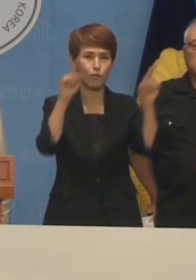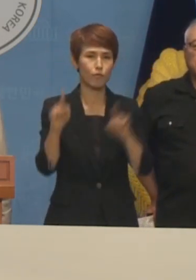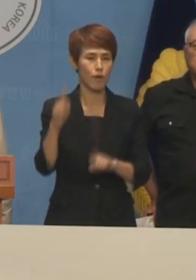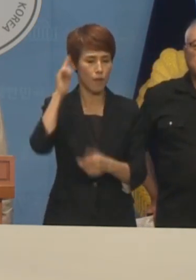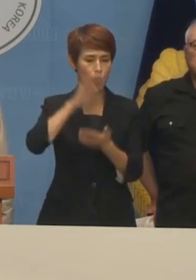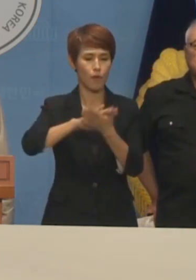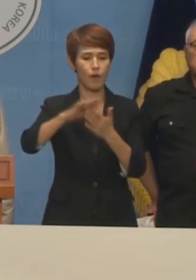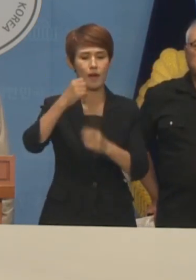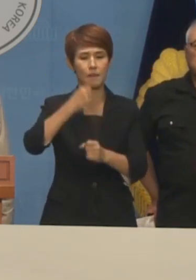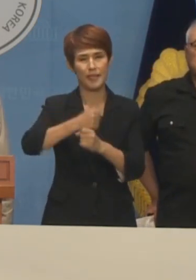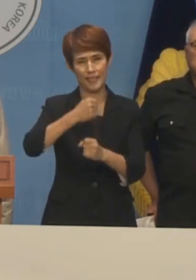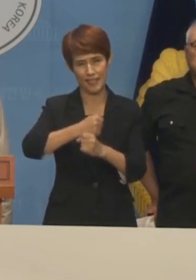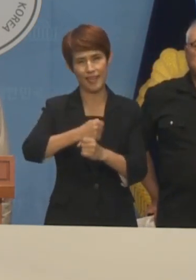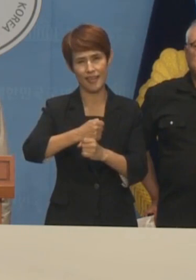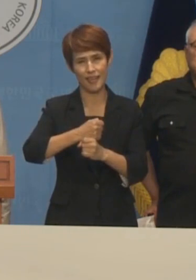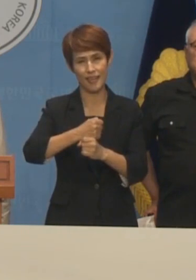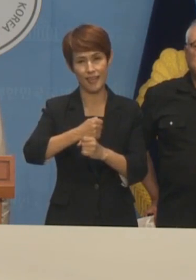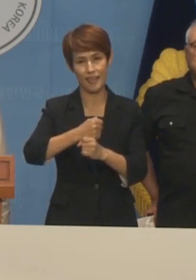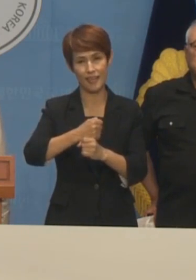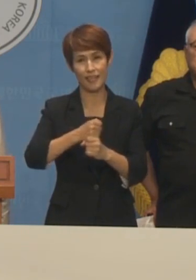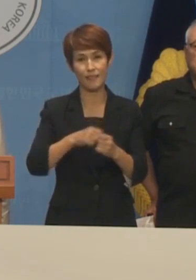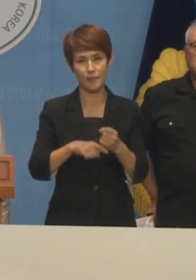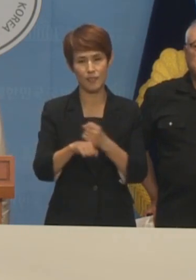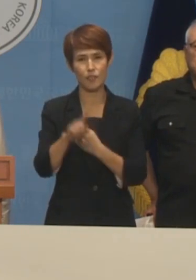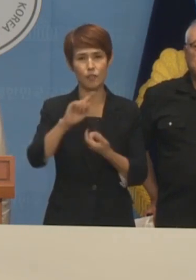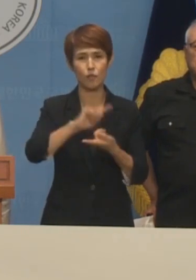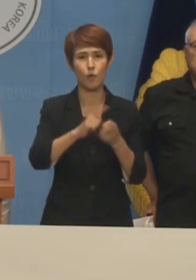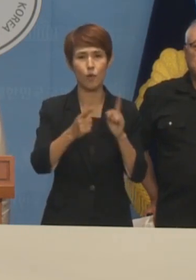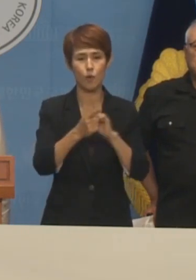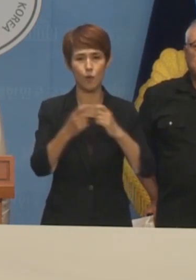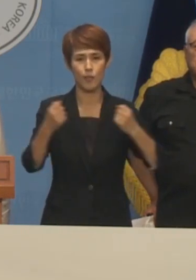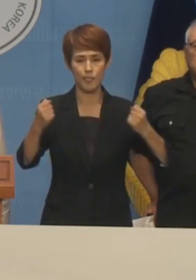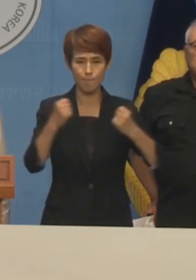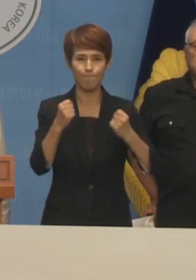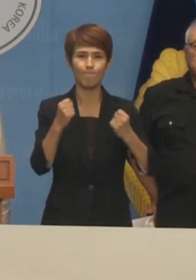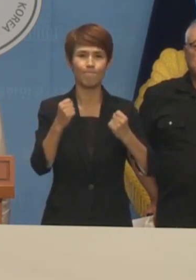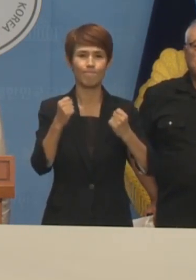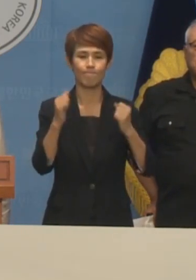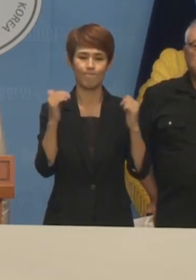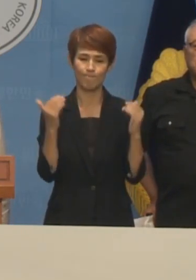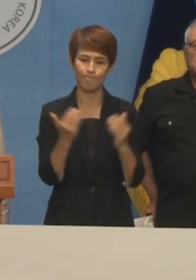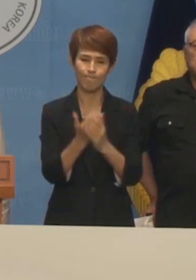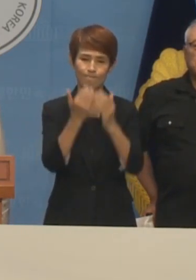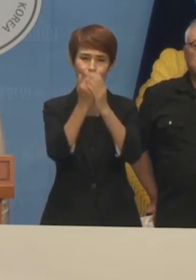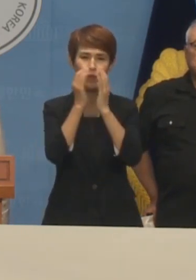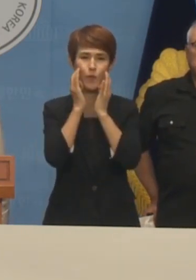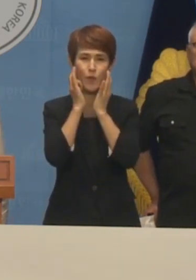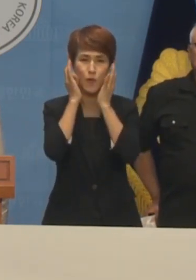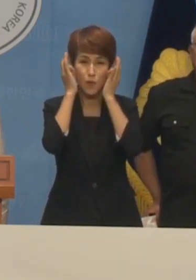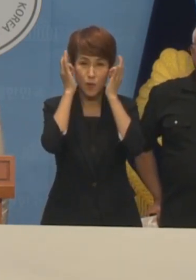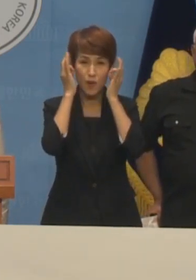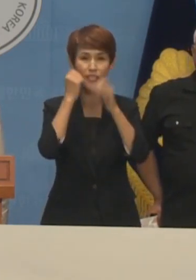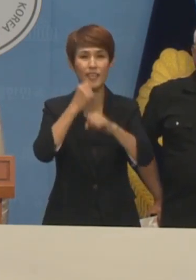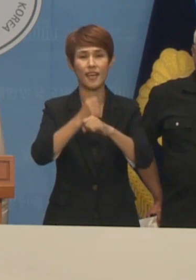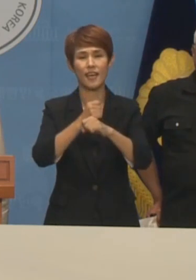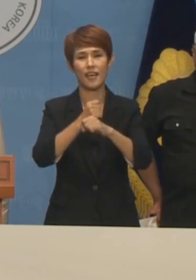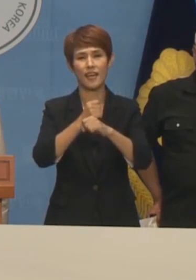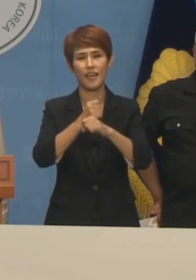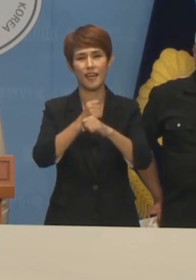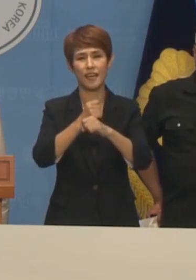세상을 열어가자. 서로가 이렇게 윈윈하는 그런 노력을 하자.